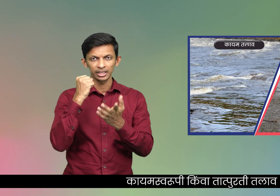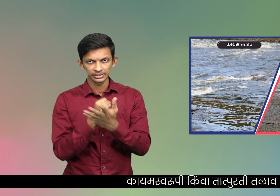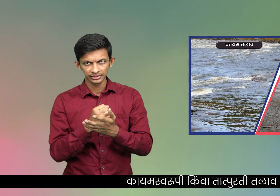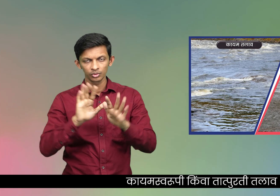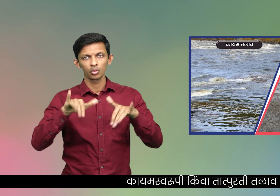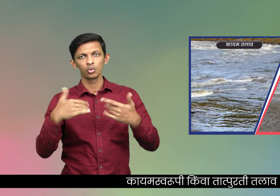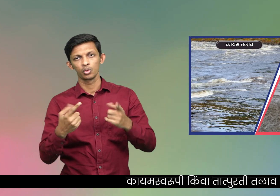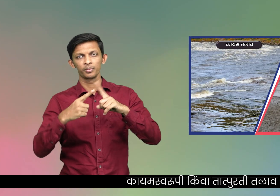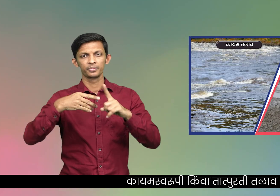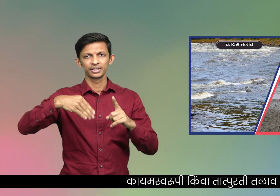कायमस्वरूपी किंवा तात्पुरती तलाव.